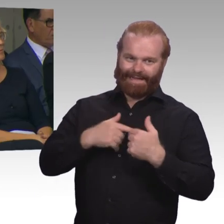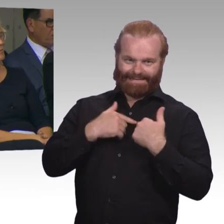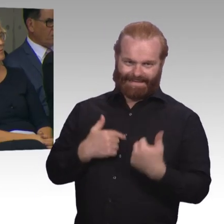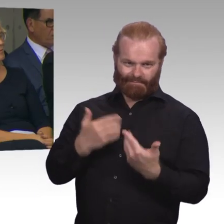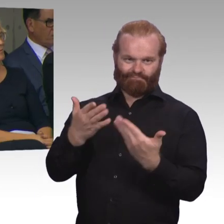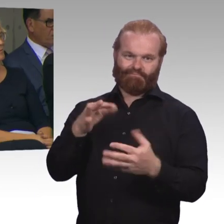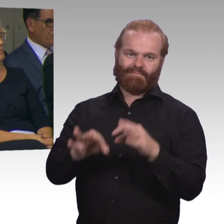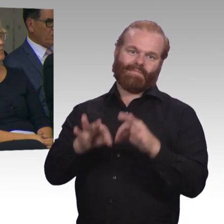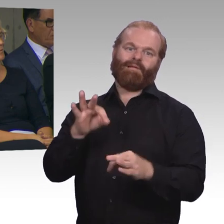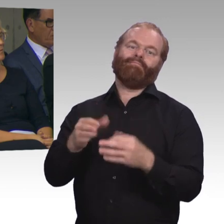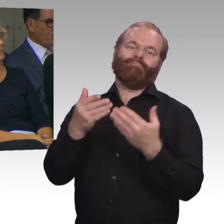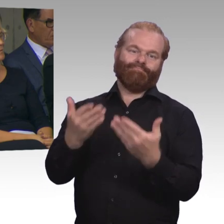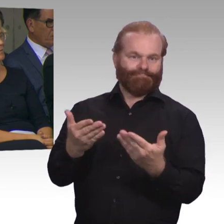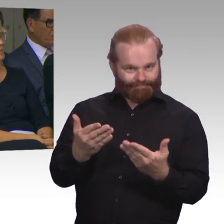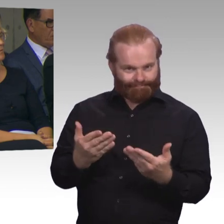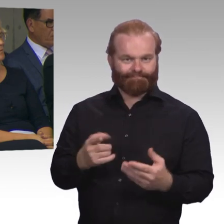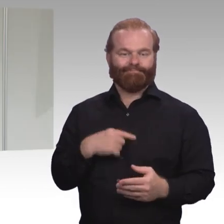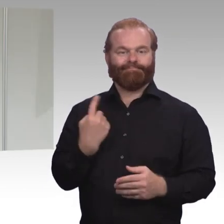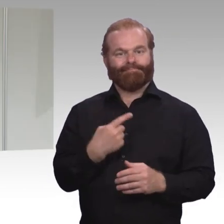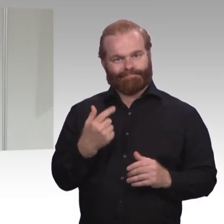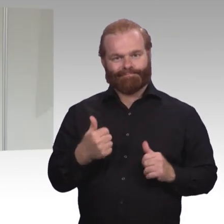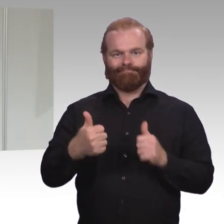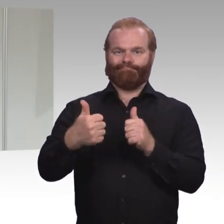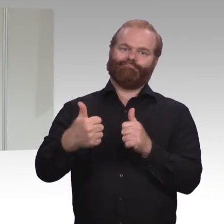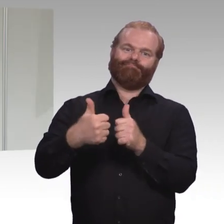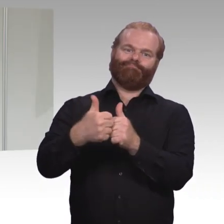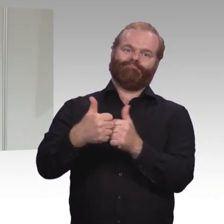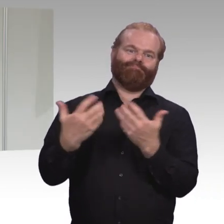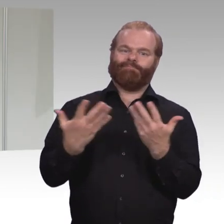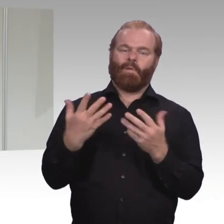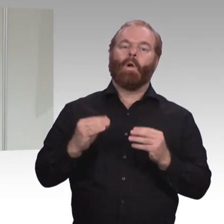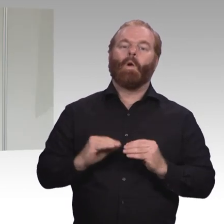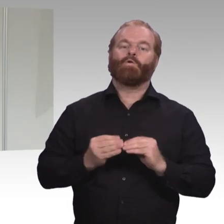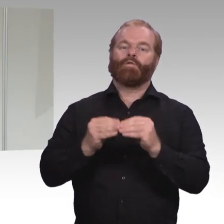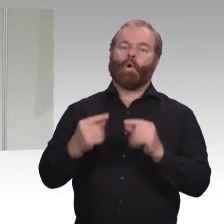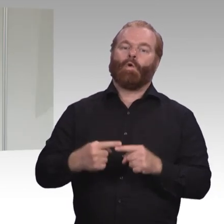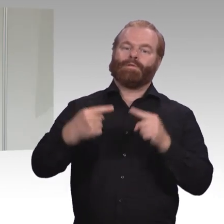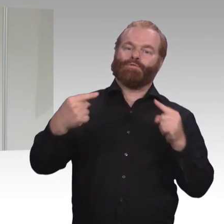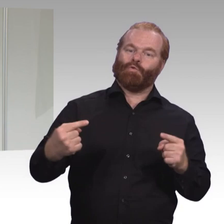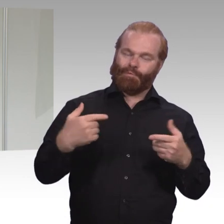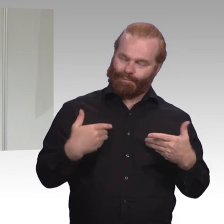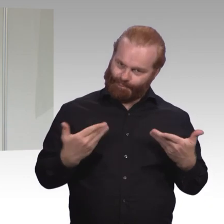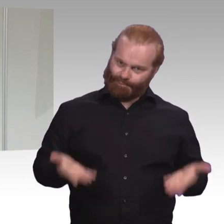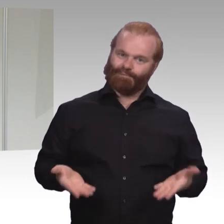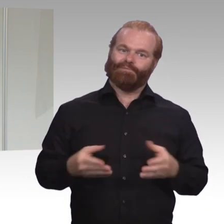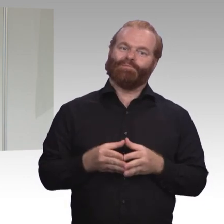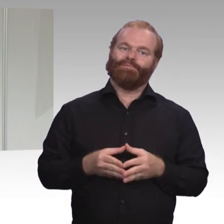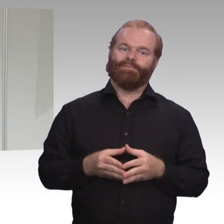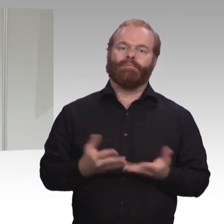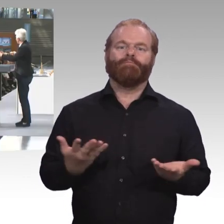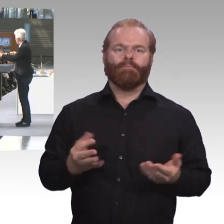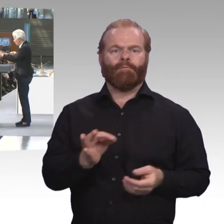wo sitzt er, ist es kein großes Fest, wenn Frauen Minister werden. Das ist bei den Freien Demokraten selbstverständlich.